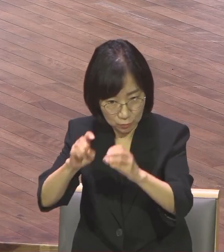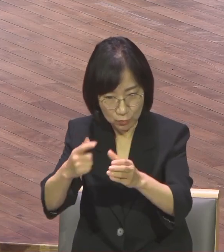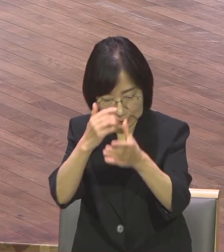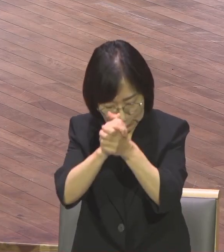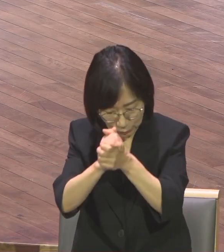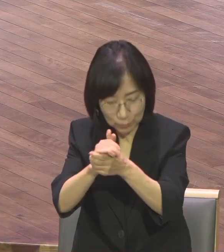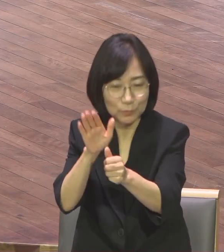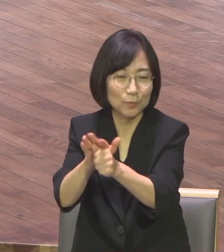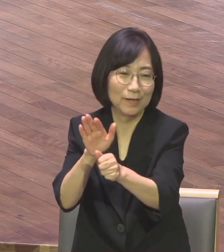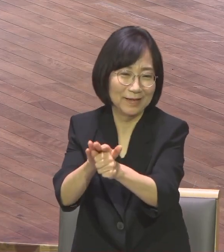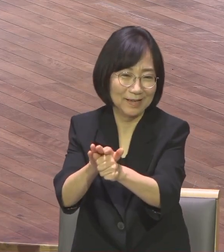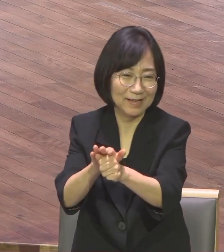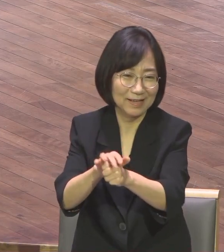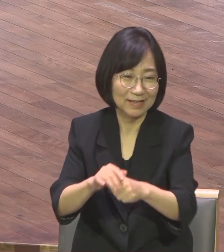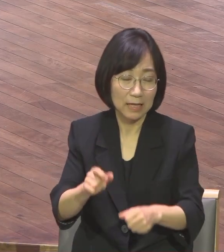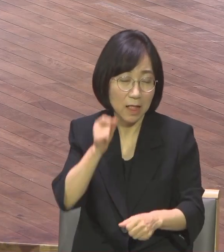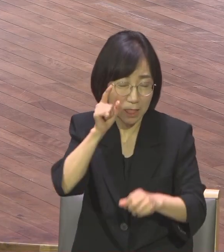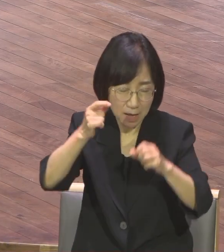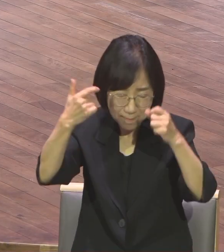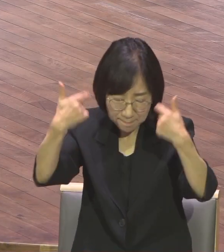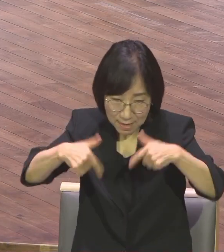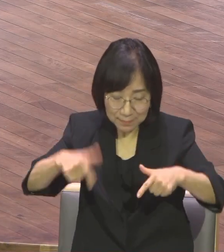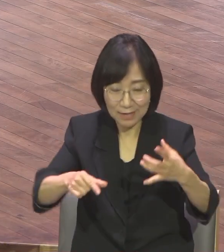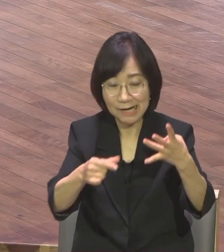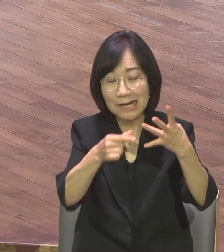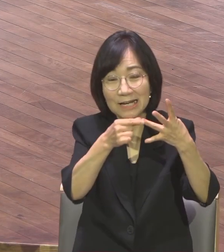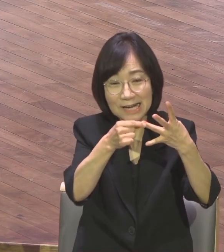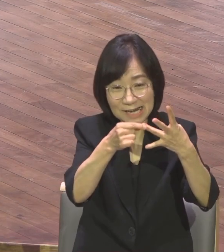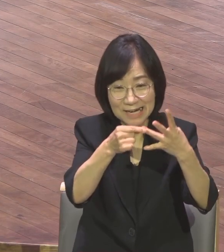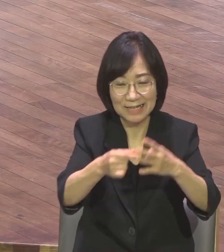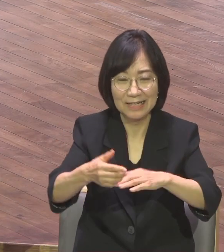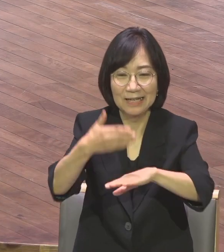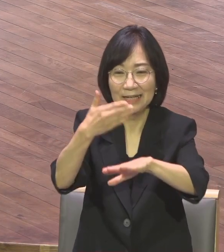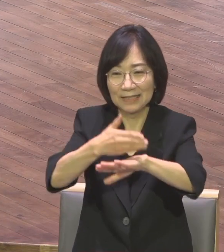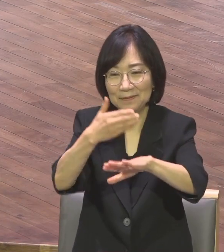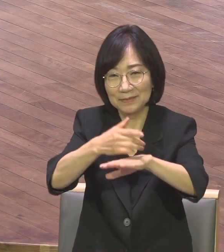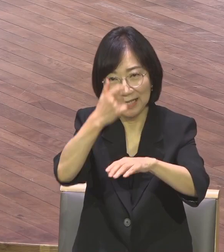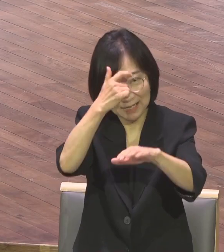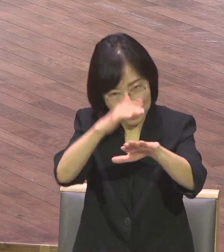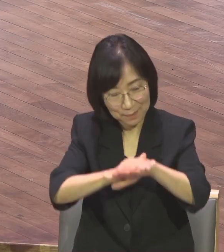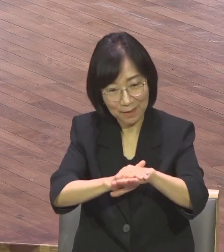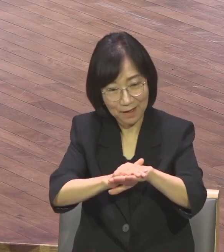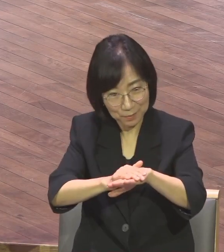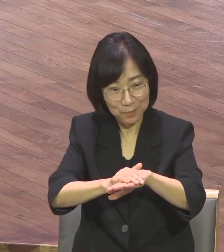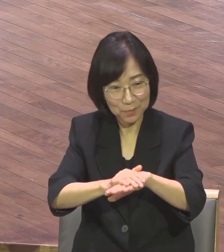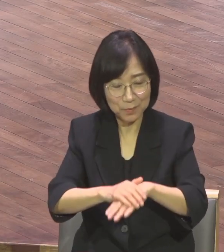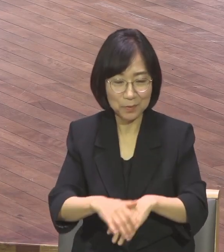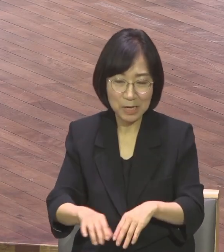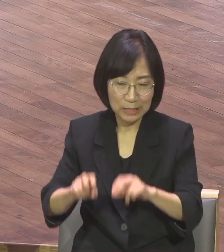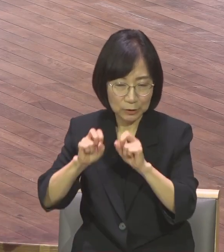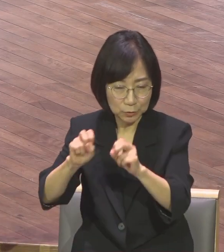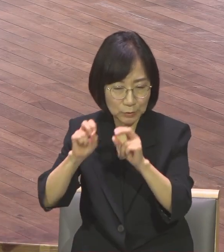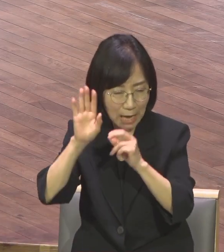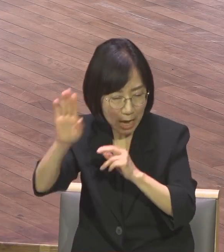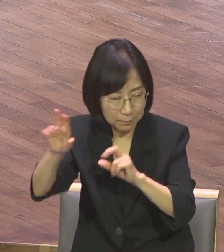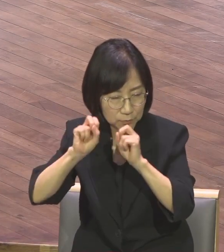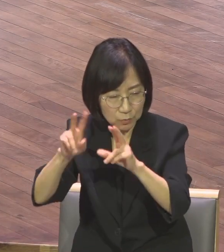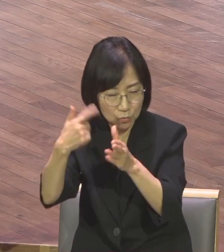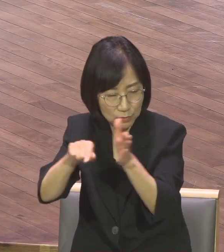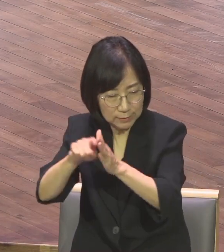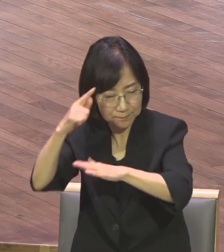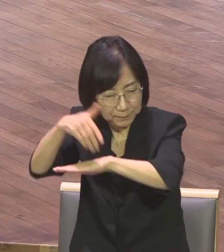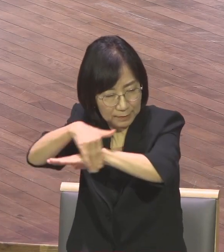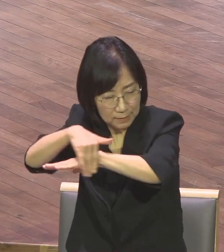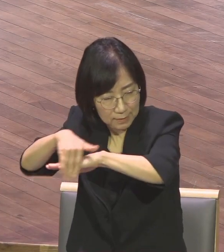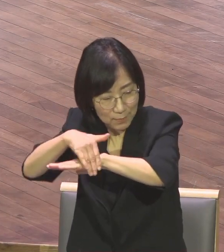주일에 국가별 선교를 조직하는 감사 예배를 드리고 네트워크 형성하고 그 다음에 구체적인 선교 로드맵을 펼쳐 나갈